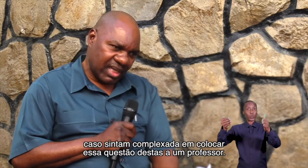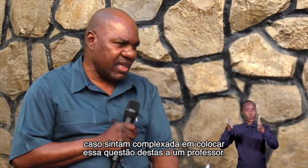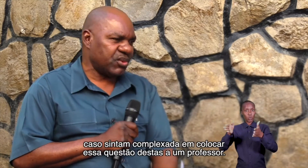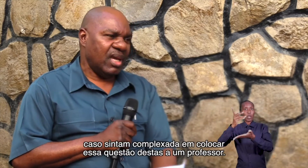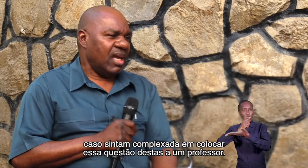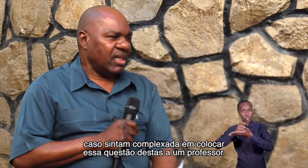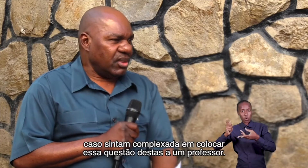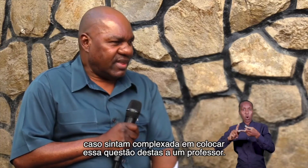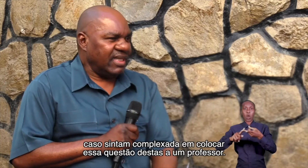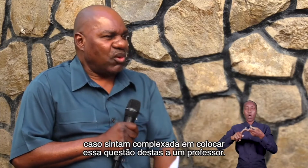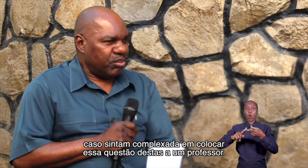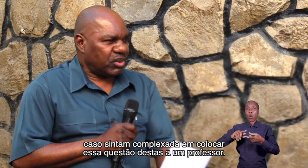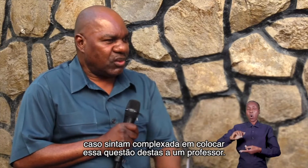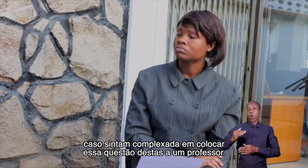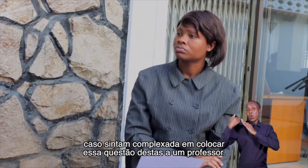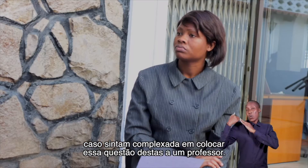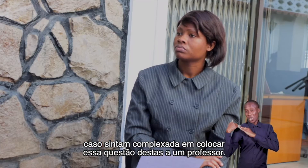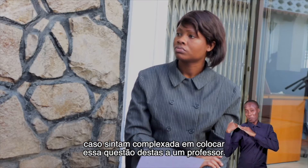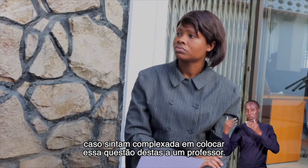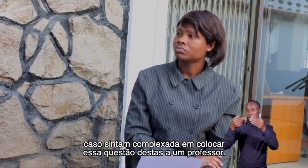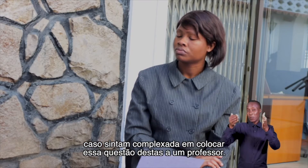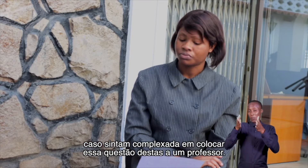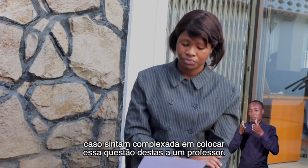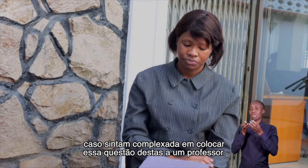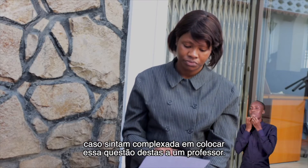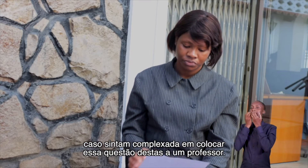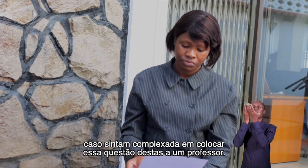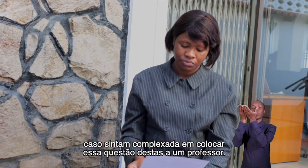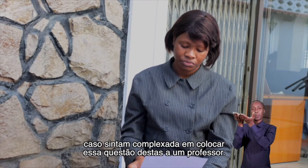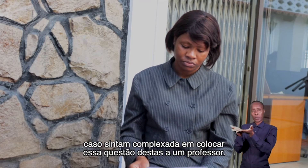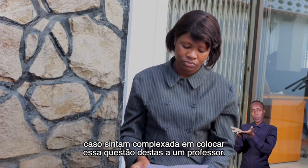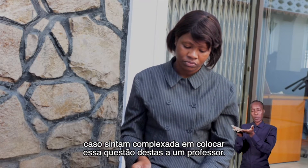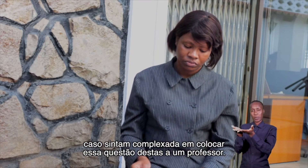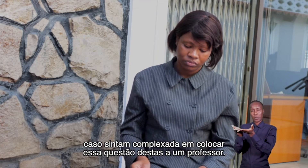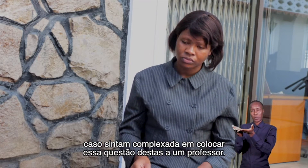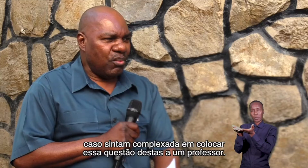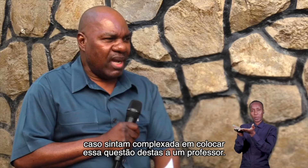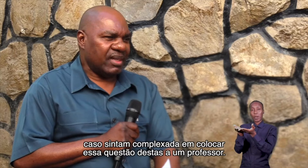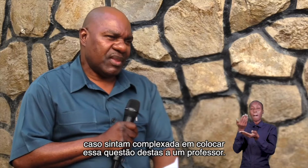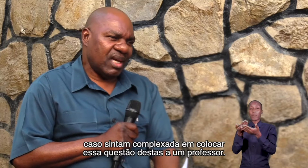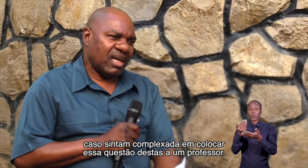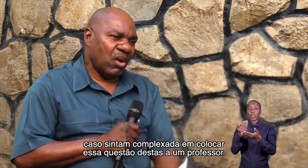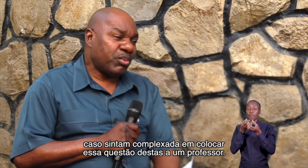caso sintam, portanto, complexadas e colocar uma preocupação desta a um